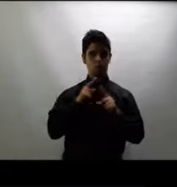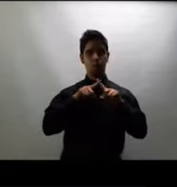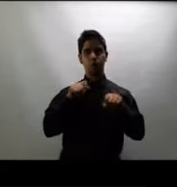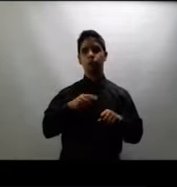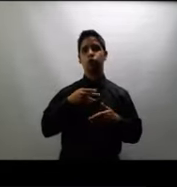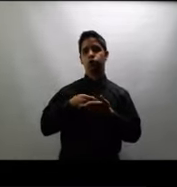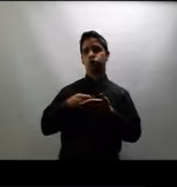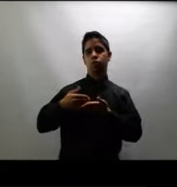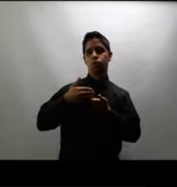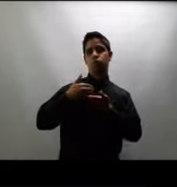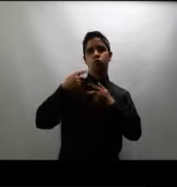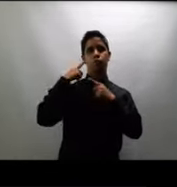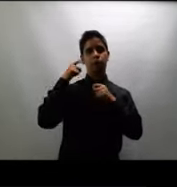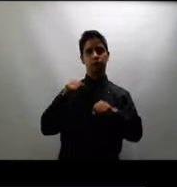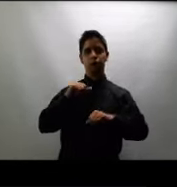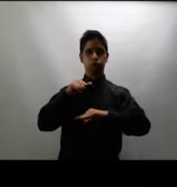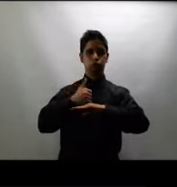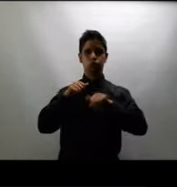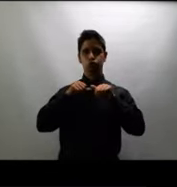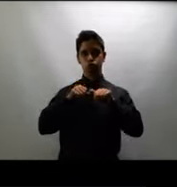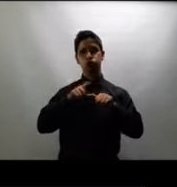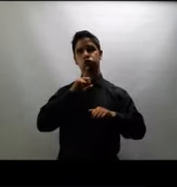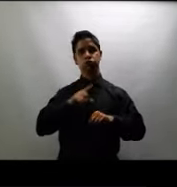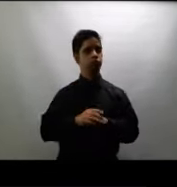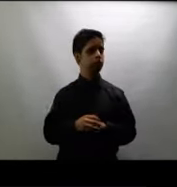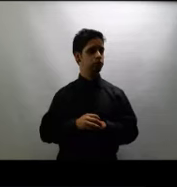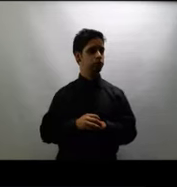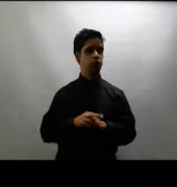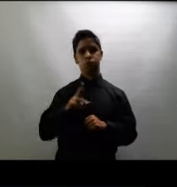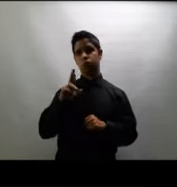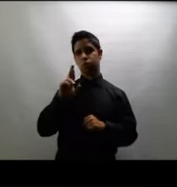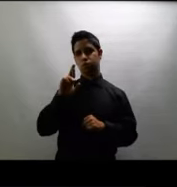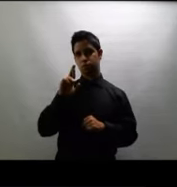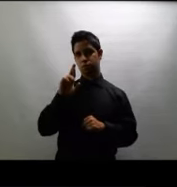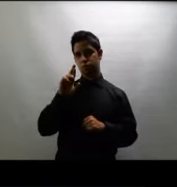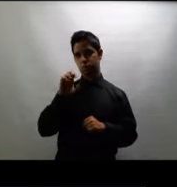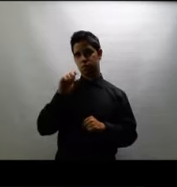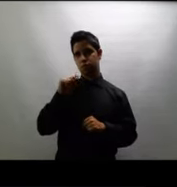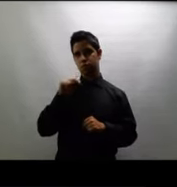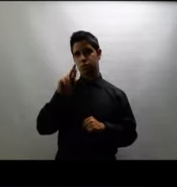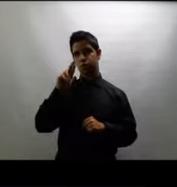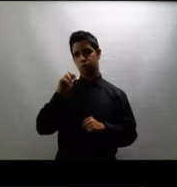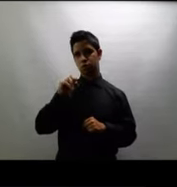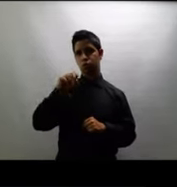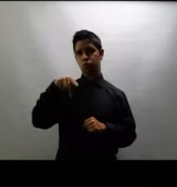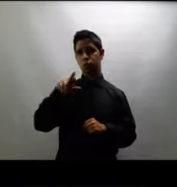para la fundación. Está muy bien. Así que tú quieres la retropulga VIP.